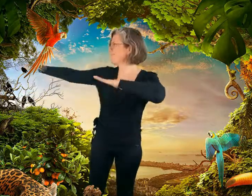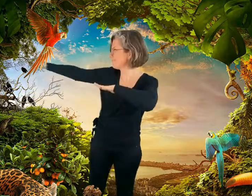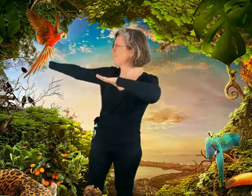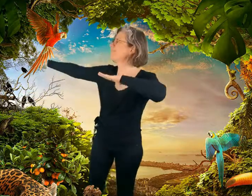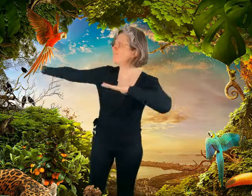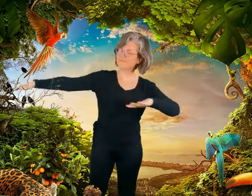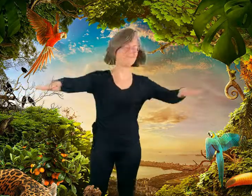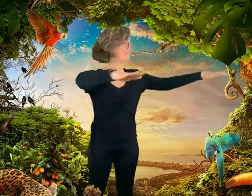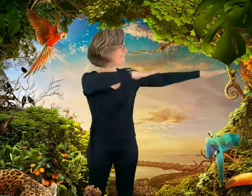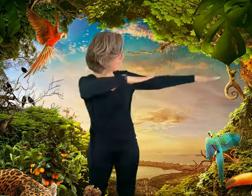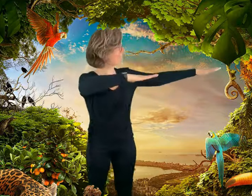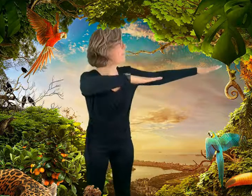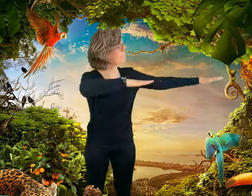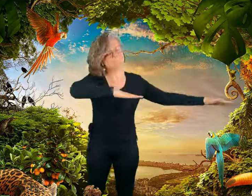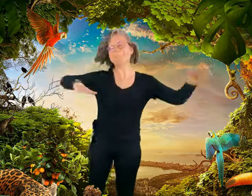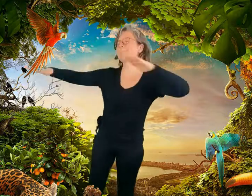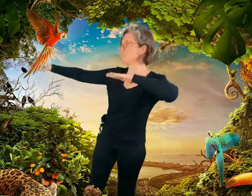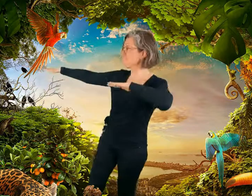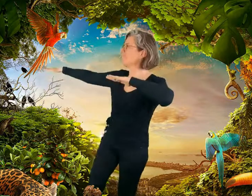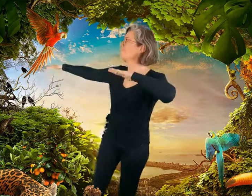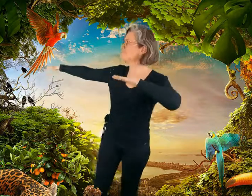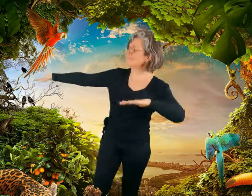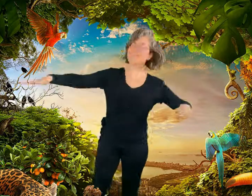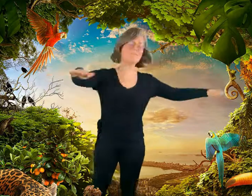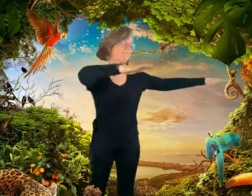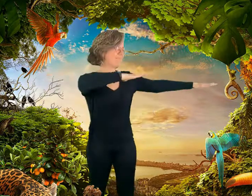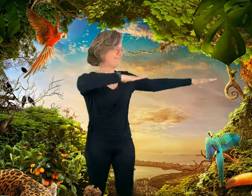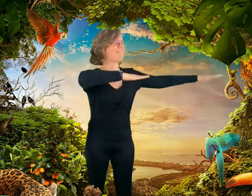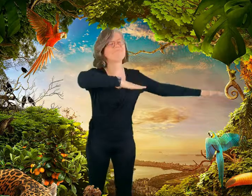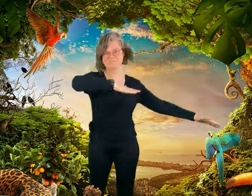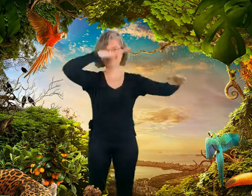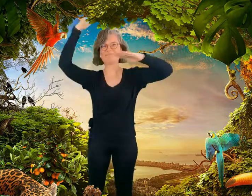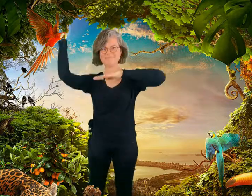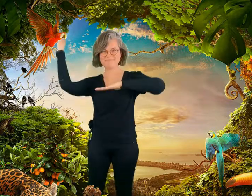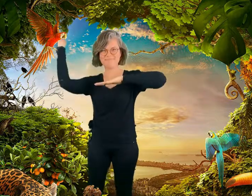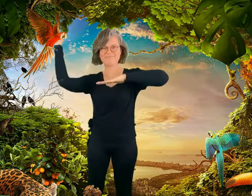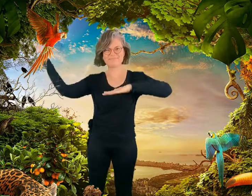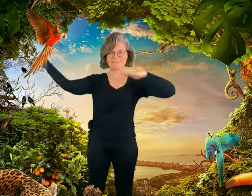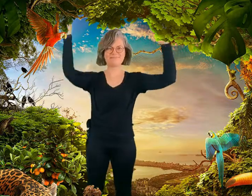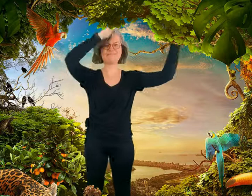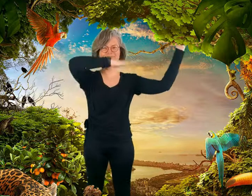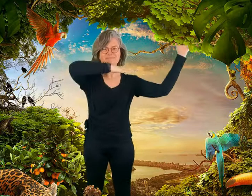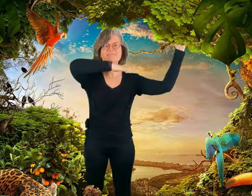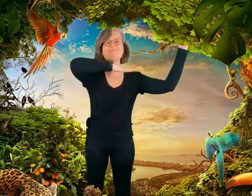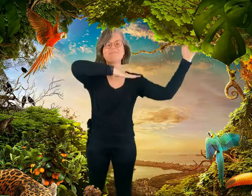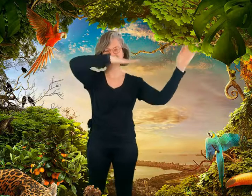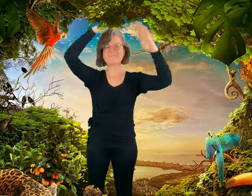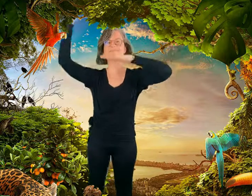We gaan op safari naar Zuid-Afrika. We zien giraffen, tijgers